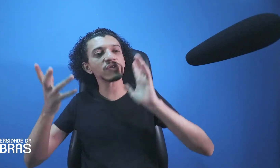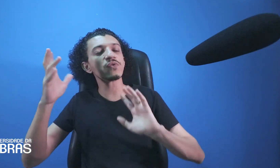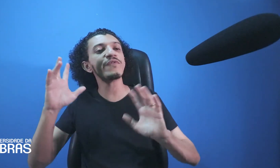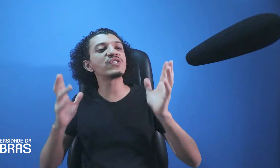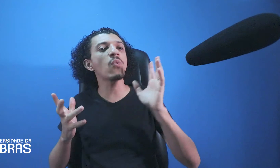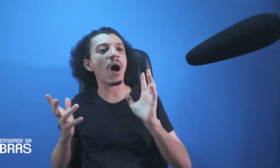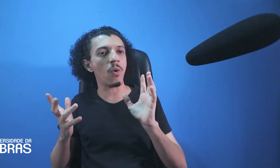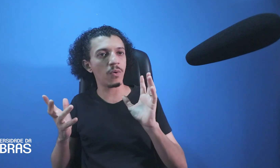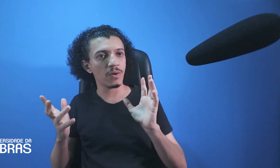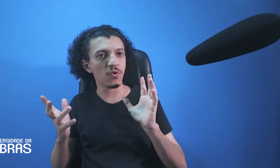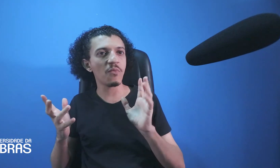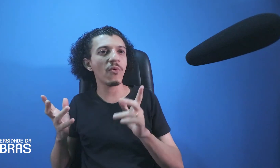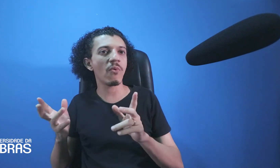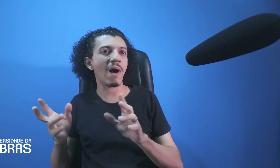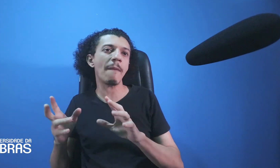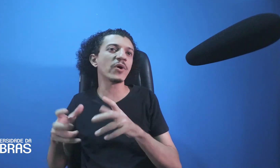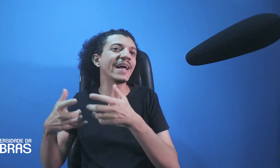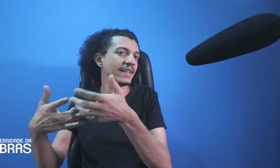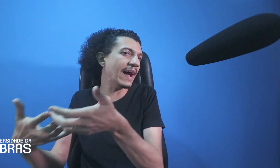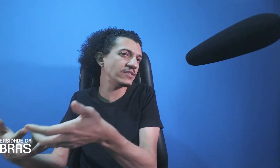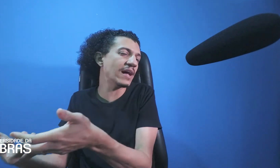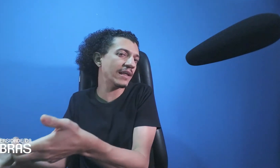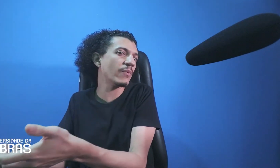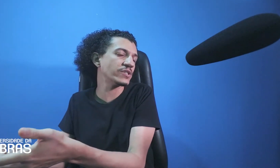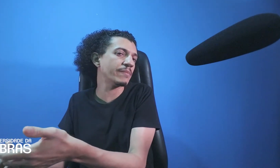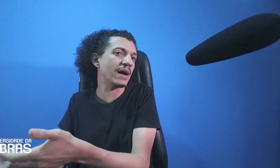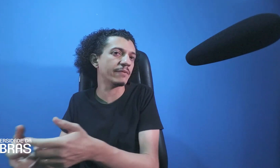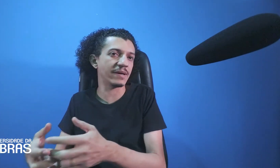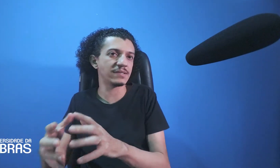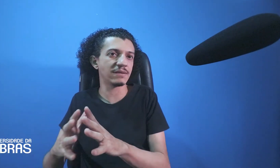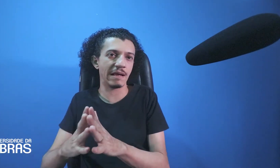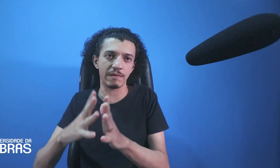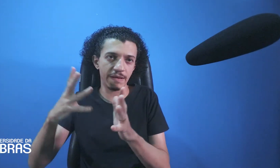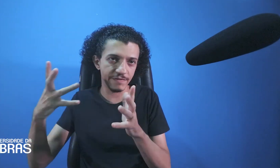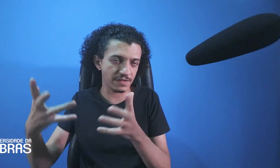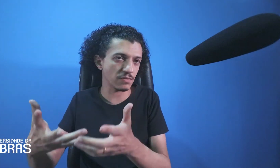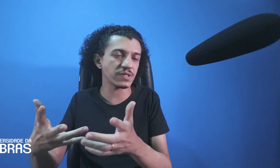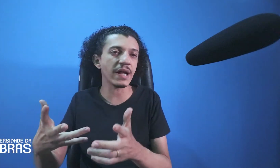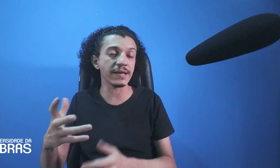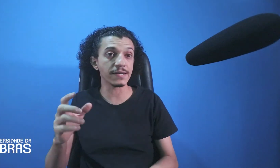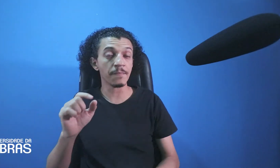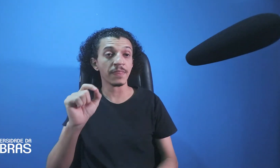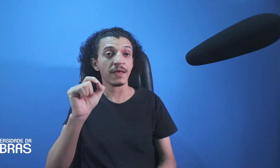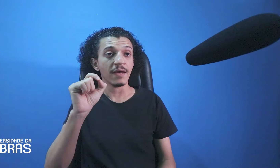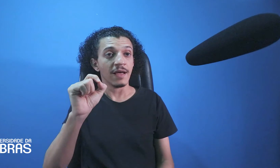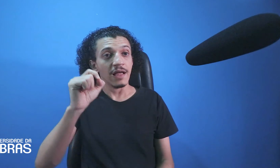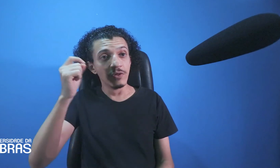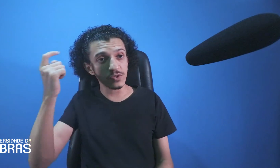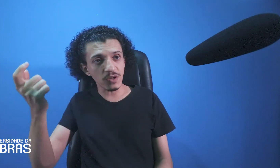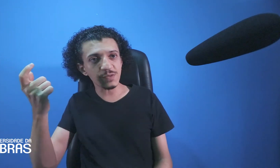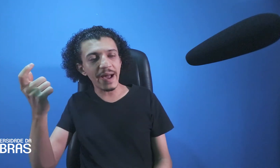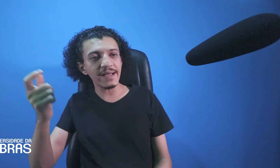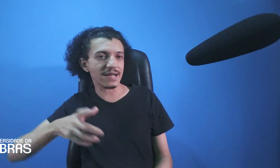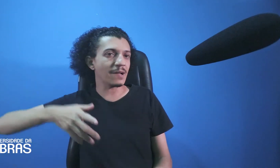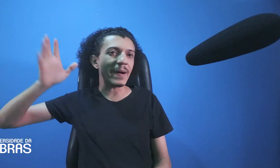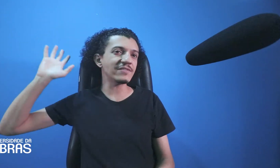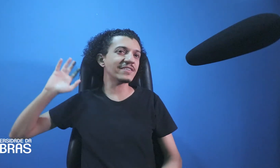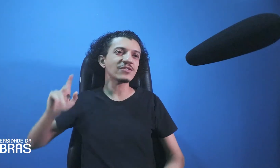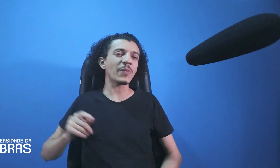gesto visual, como a modalidade da língua é chamada, mas, enfim, são sinais. Nos outros países, cada país vai ter sua própria